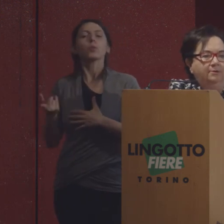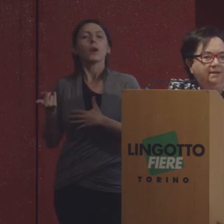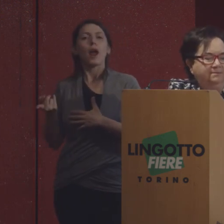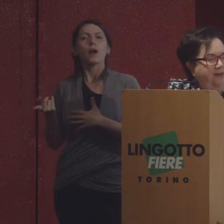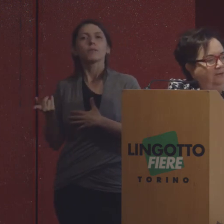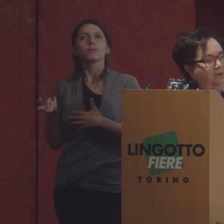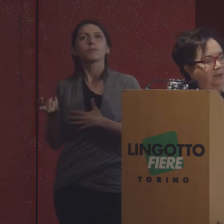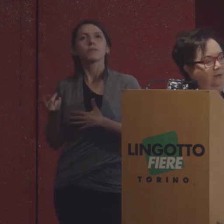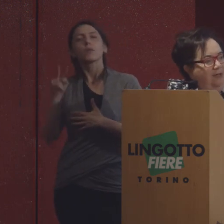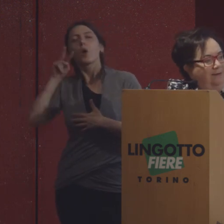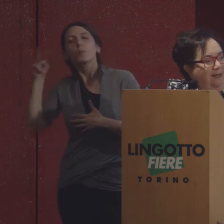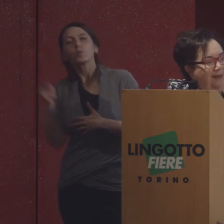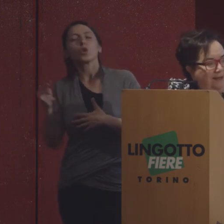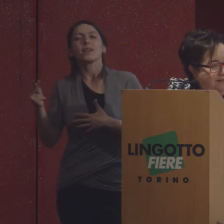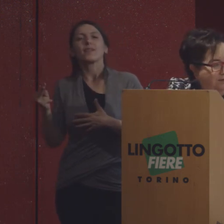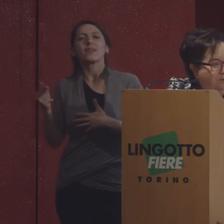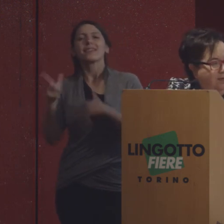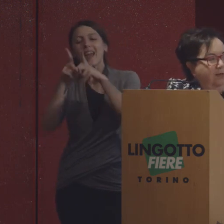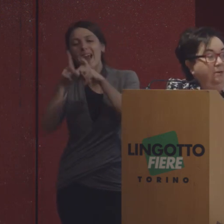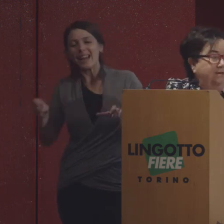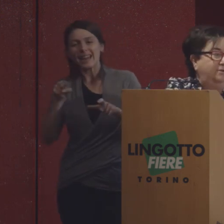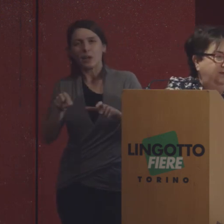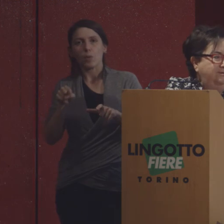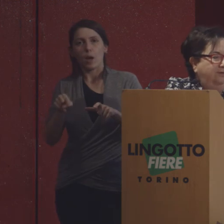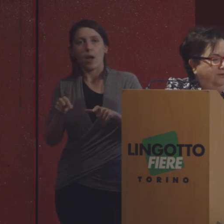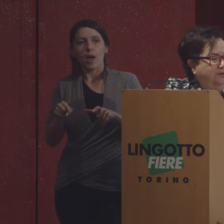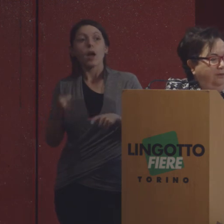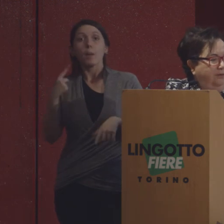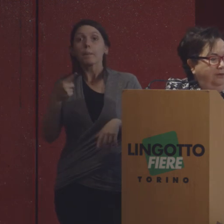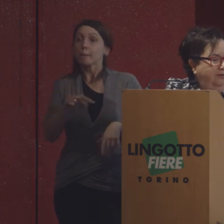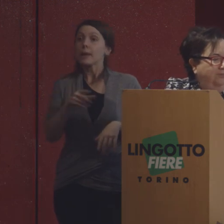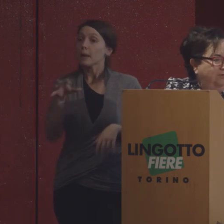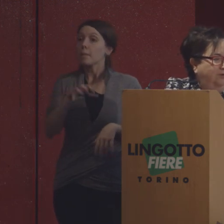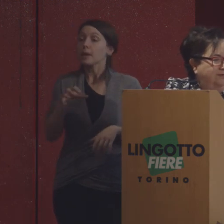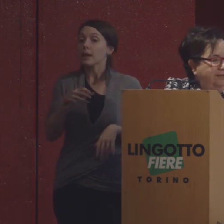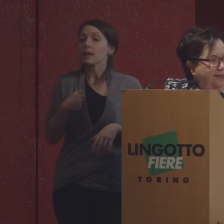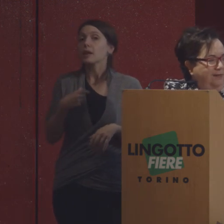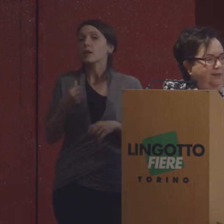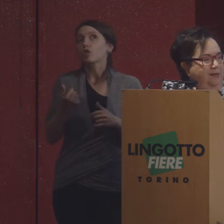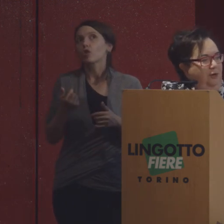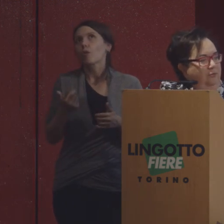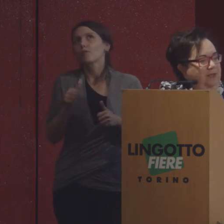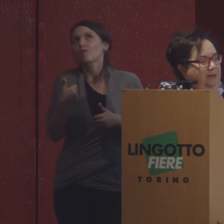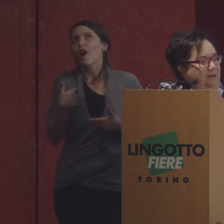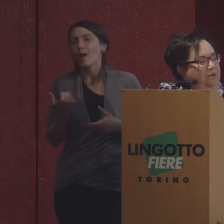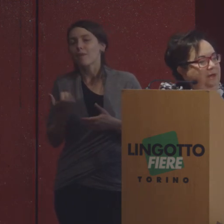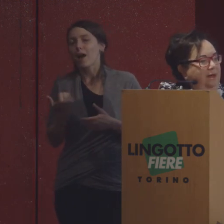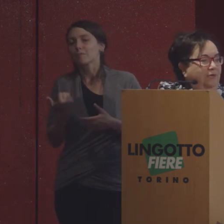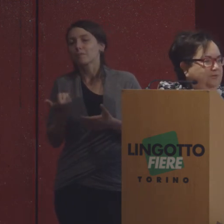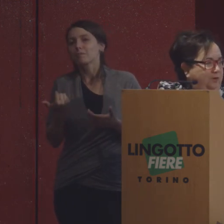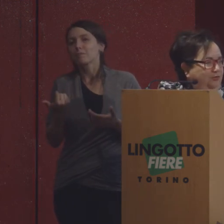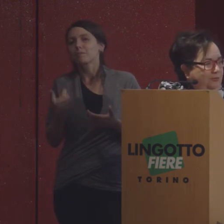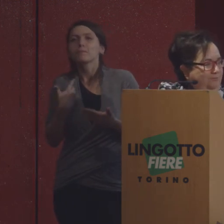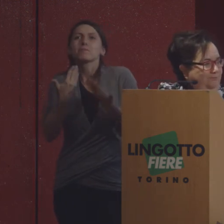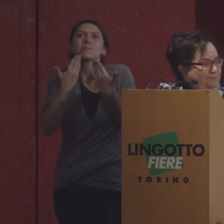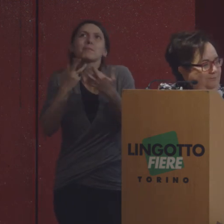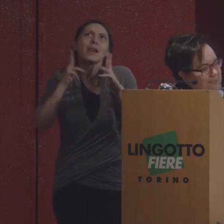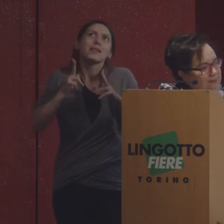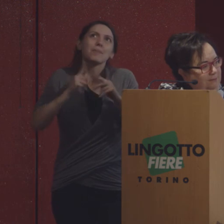un aspetto che riguarda la lingua. Questo, ministro, forse è quello che ti posso consegnare come dire,